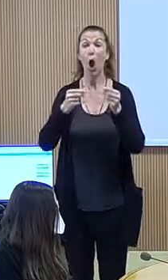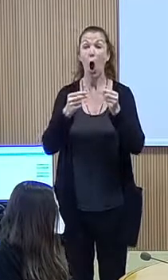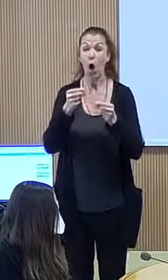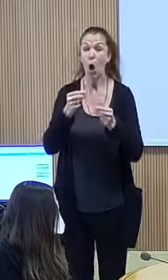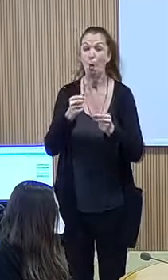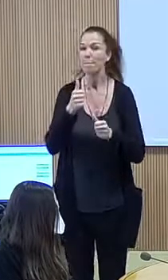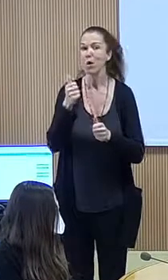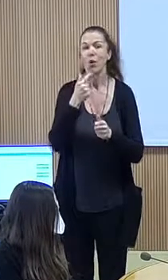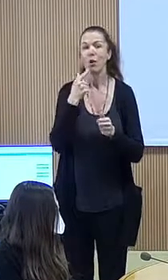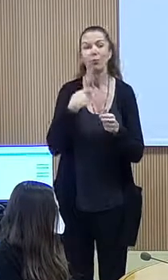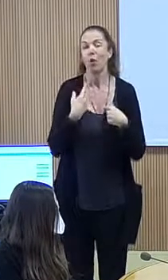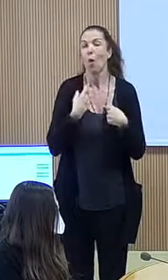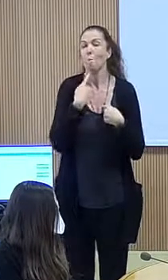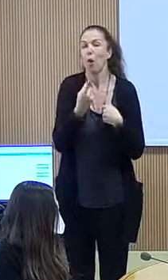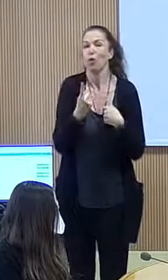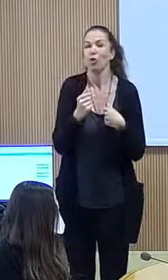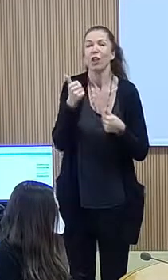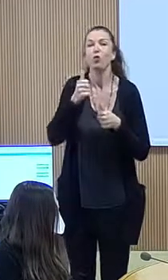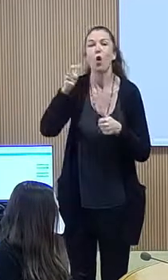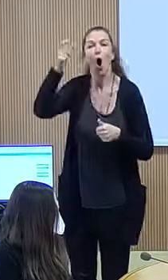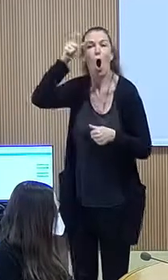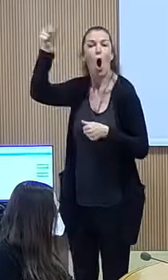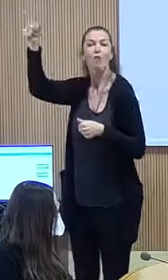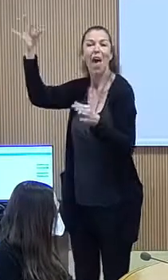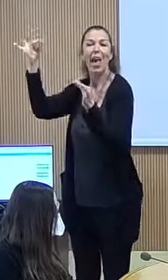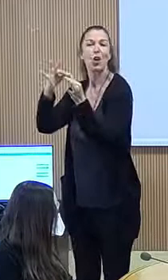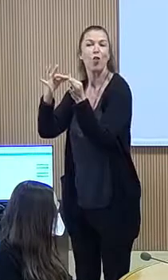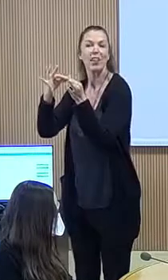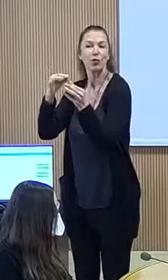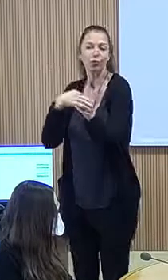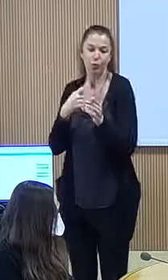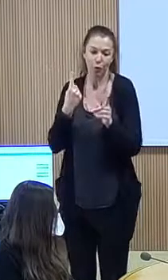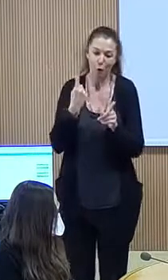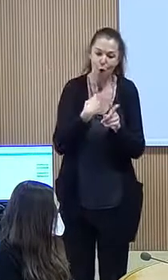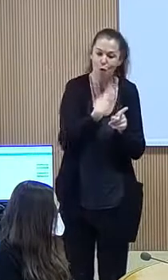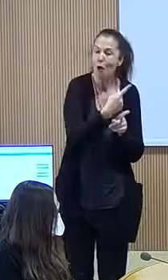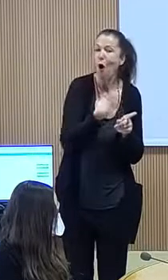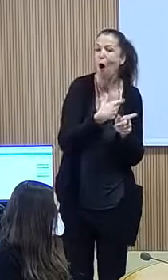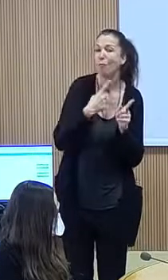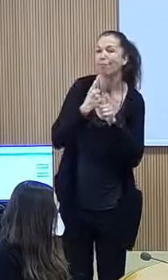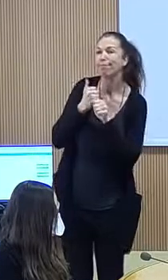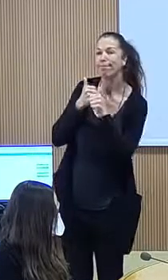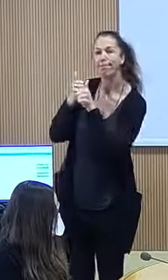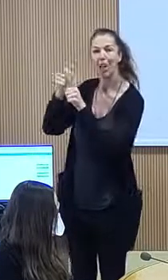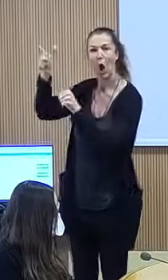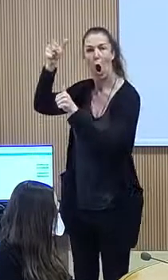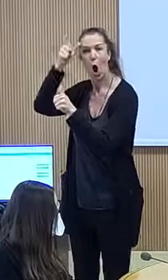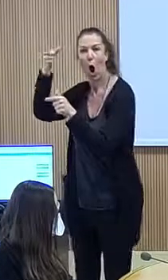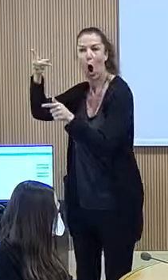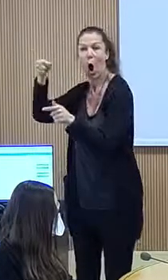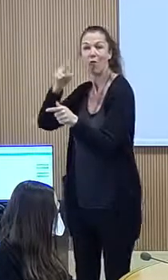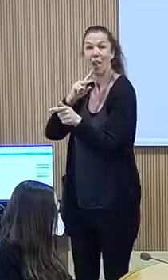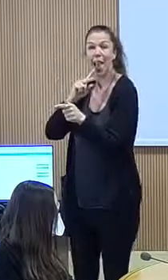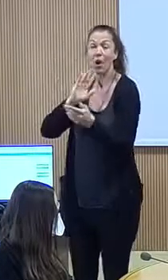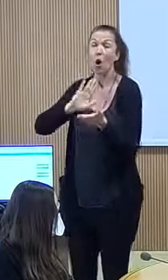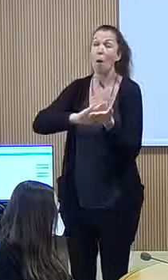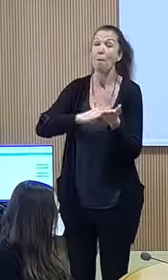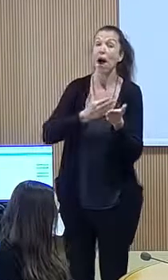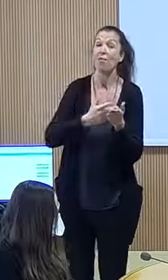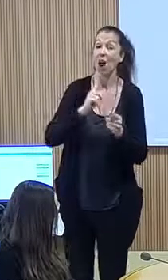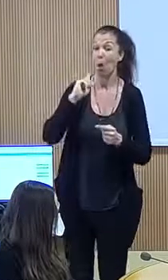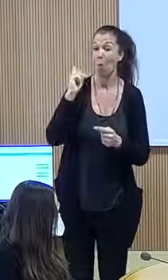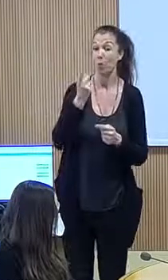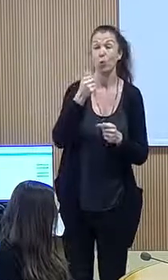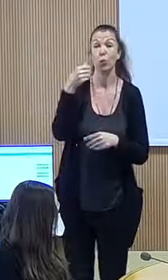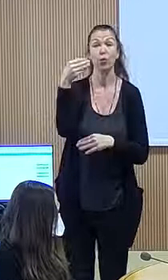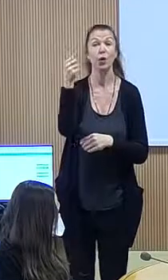tra l'altro e quindi noi ci adegueremo quelli che sono i provvedimenti dei governi ma vale anche e soprattutto per i bar i ristoranti che in una città come la nostra